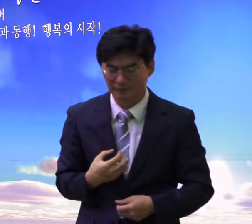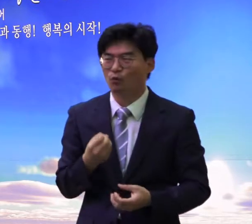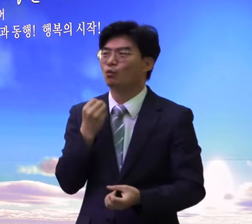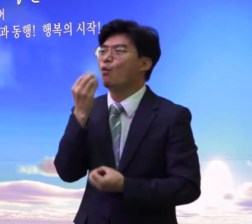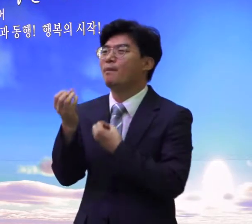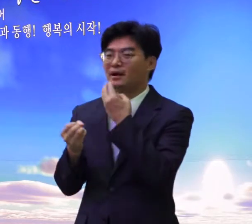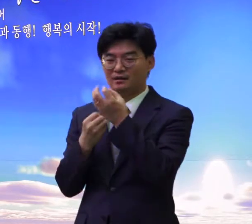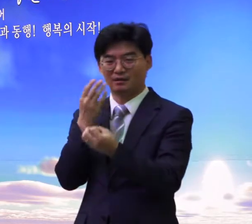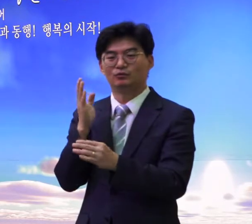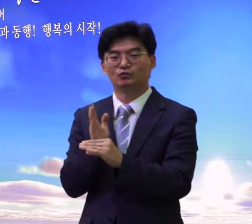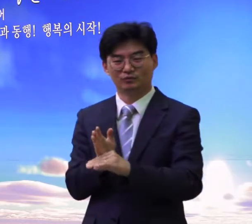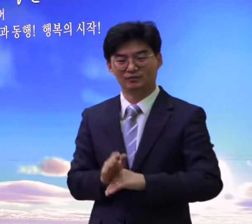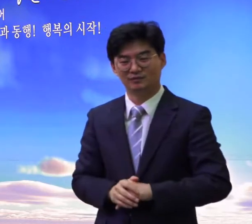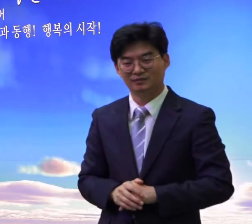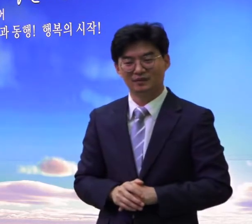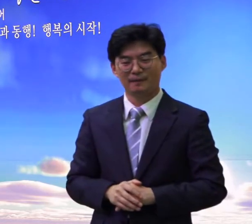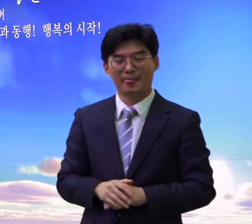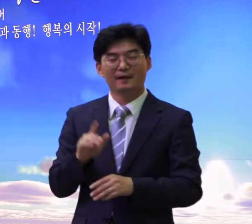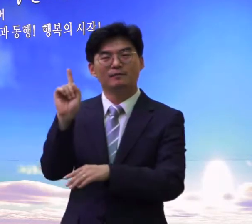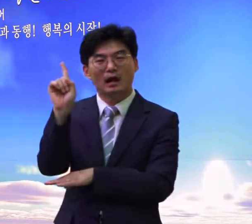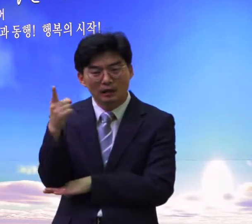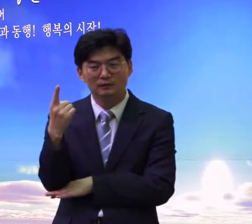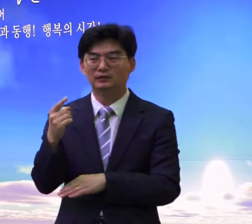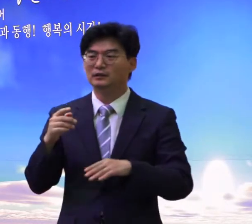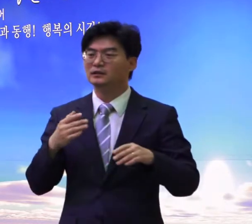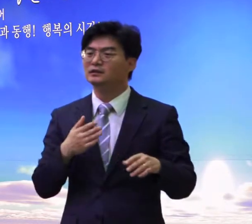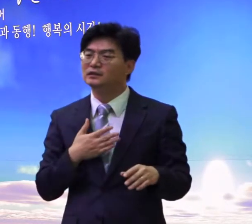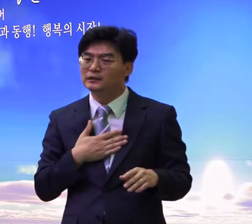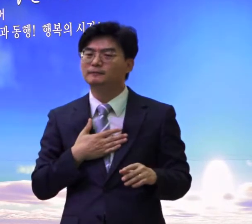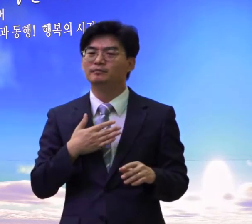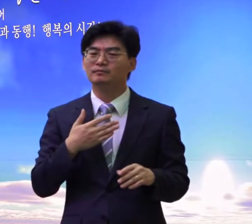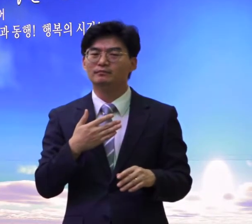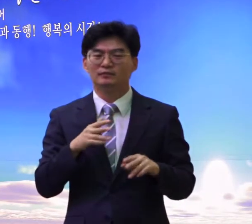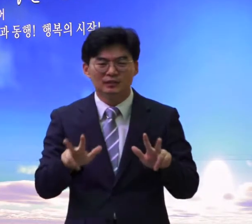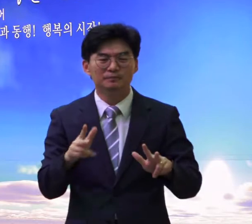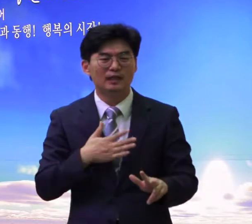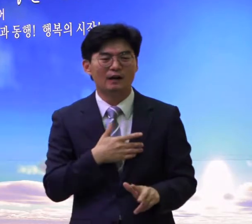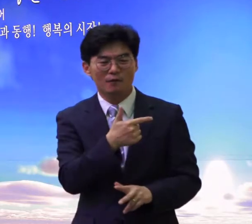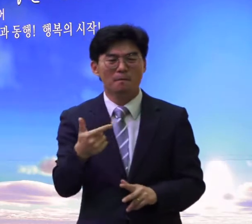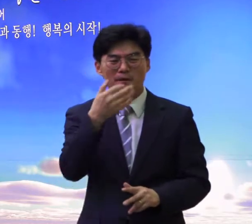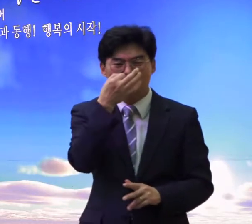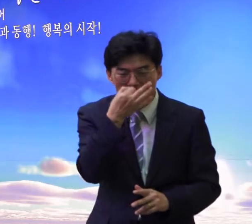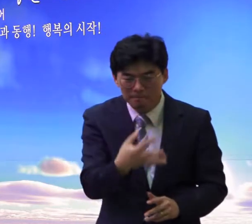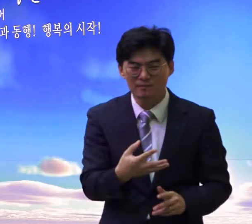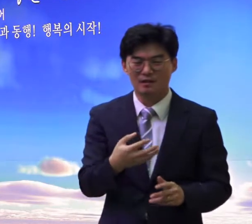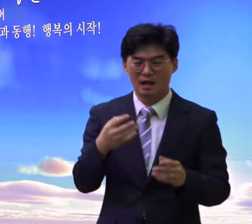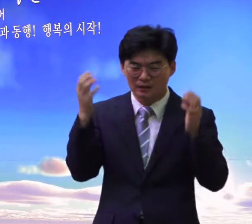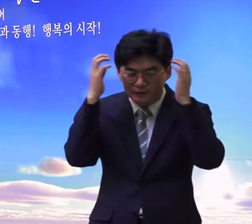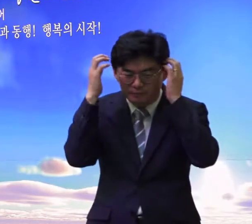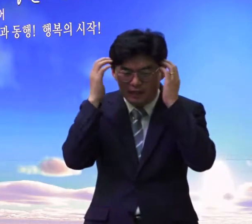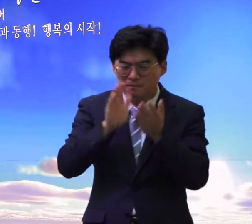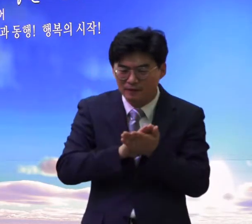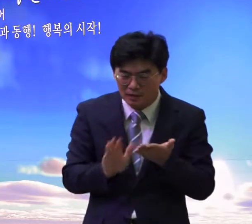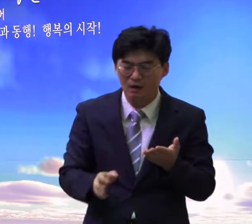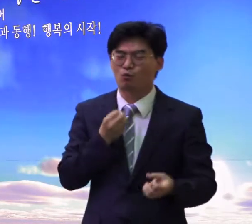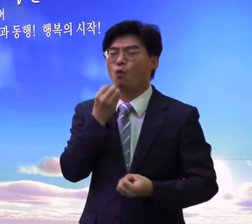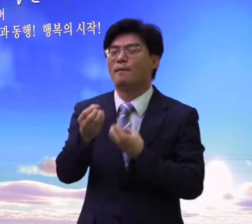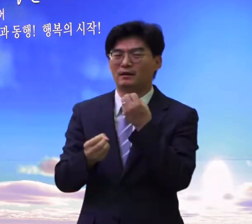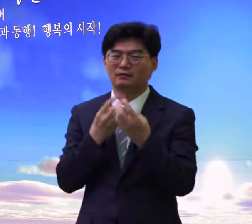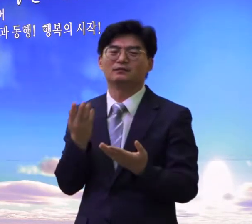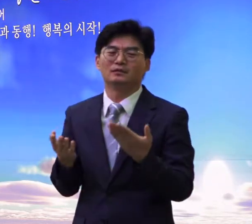다윗이 하나님께 부르짖고 하나님께 간구하고 하나님께 원통함을 호소하고 하나님께 우환을 풀어달라고 하나님께 간구합니다.